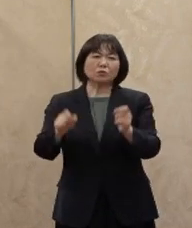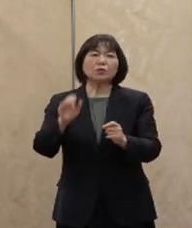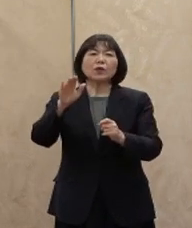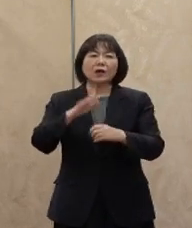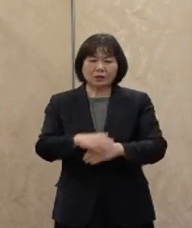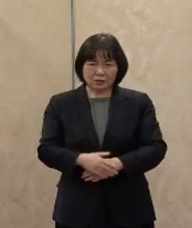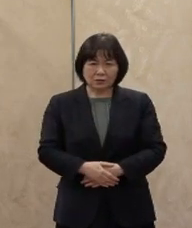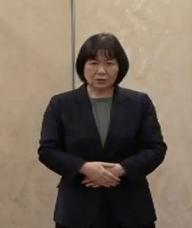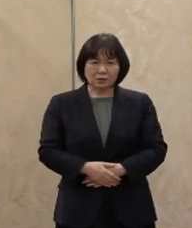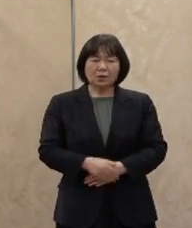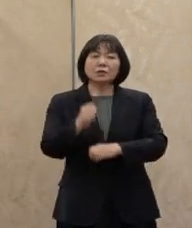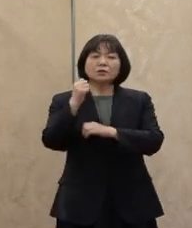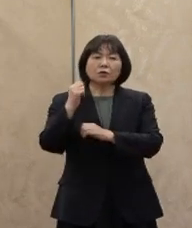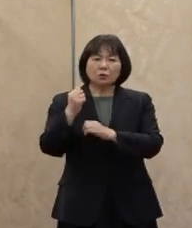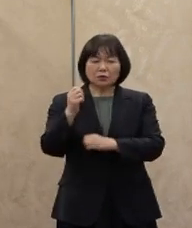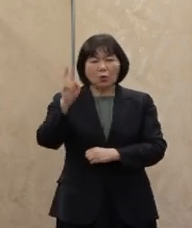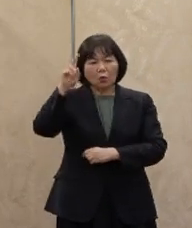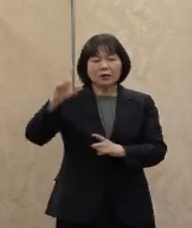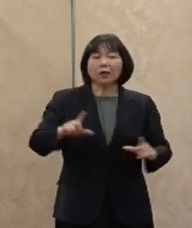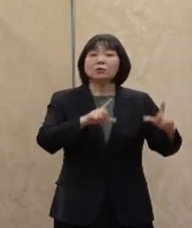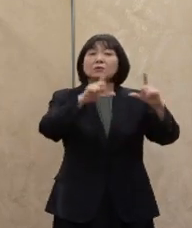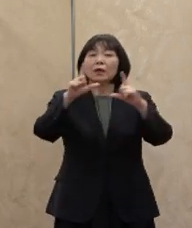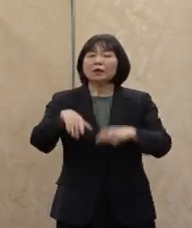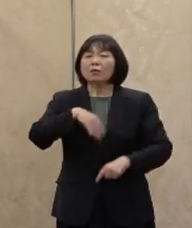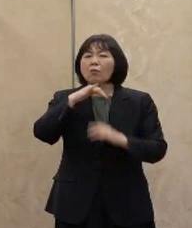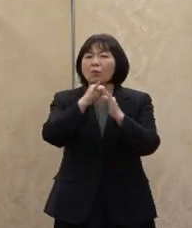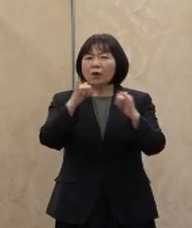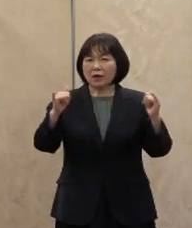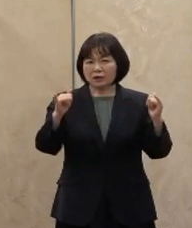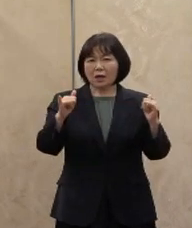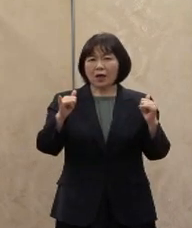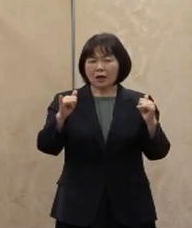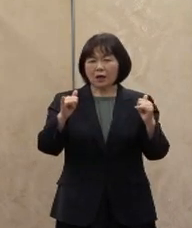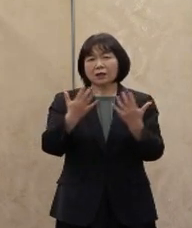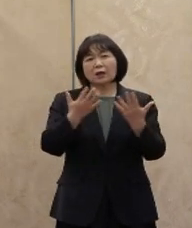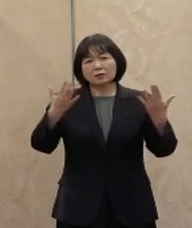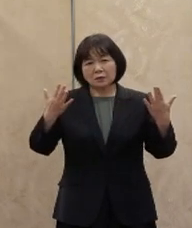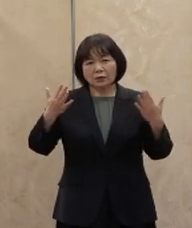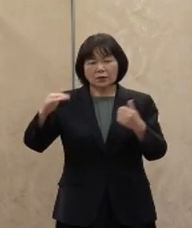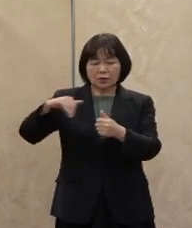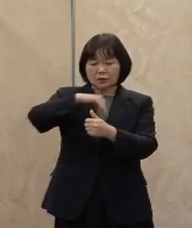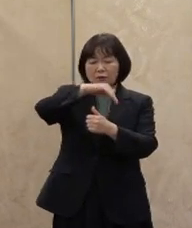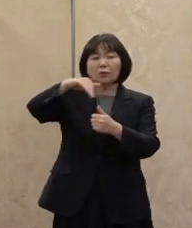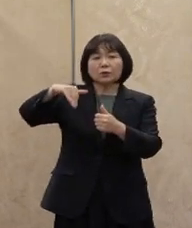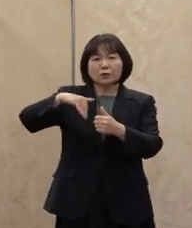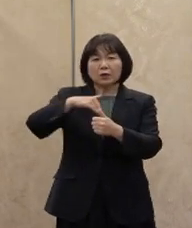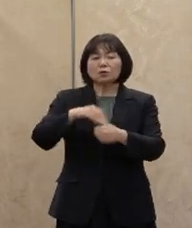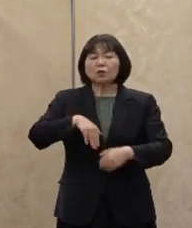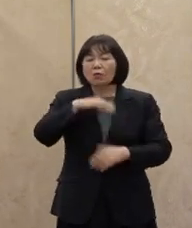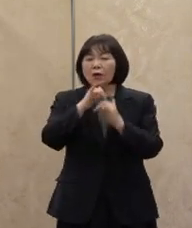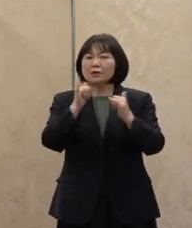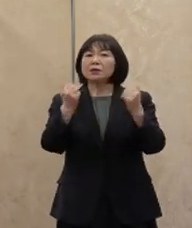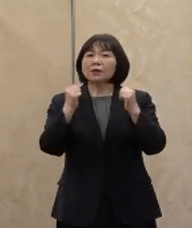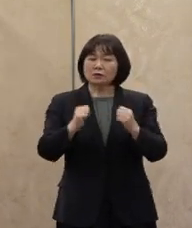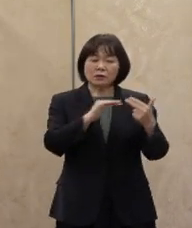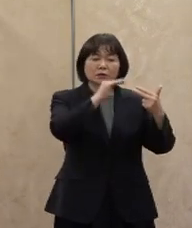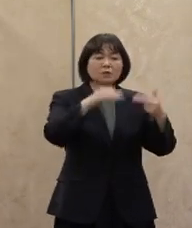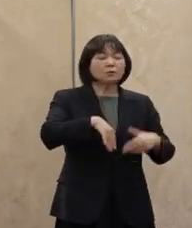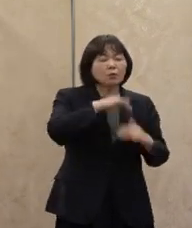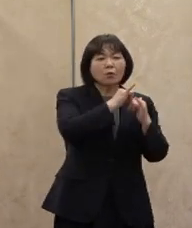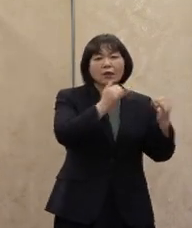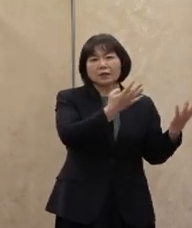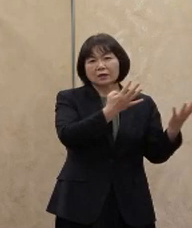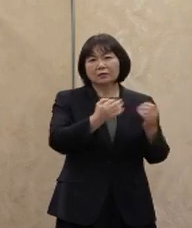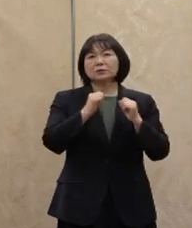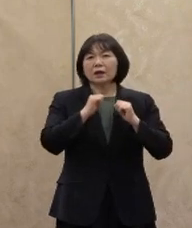もの生活として高齢者の方が多くて、独居の方も多いし、施設も実は大阪が東京より多いという環境の